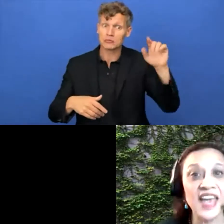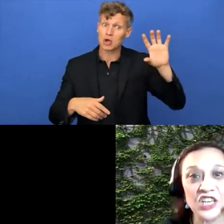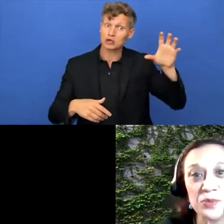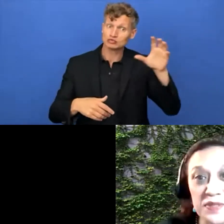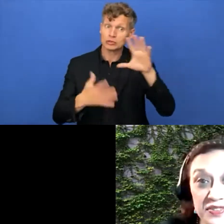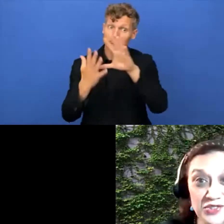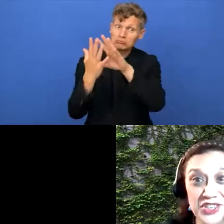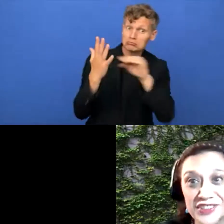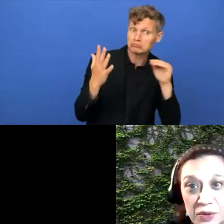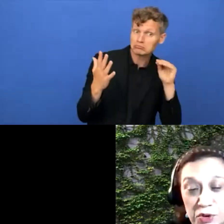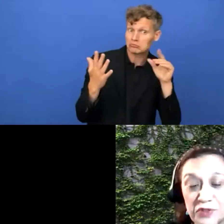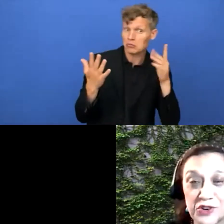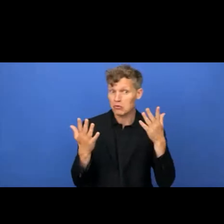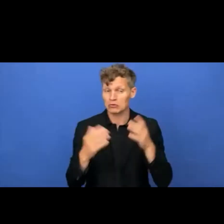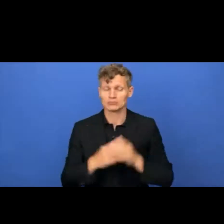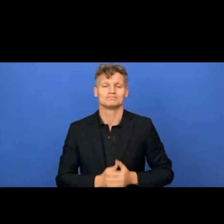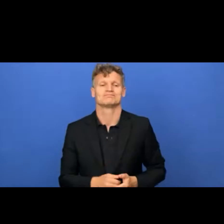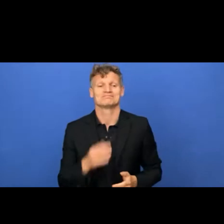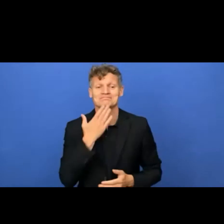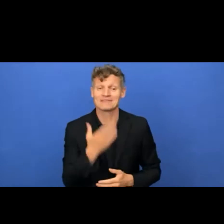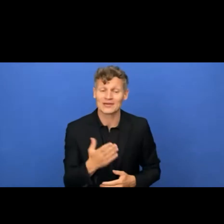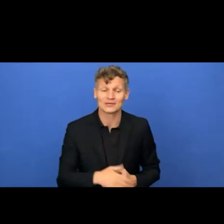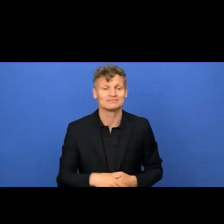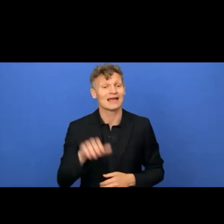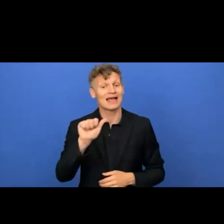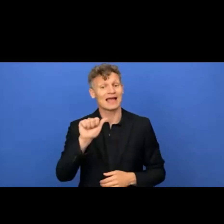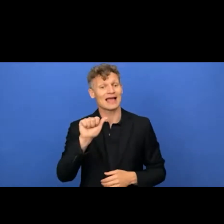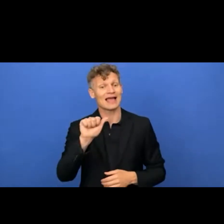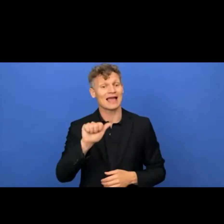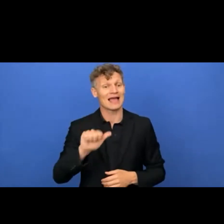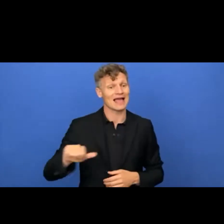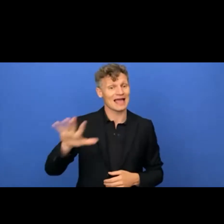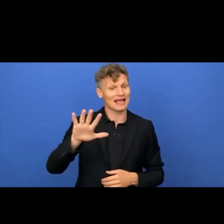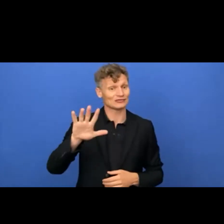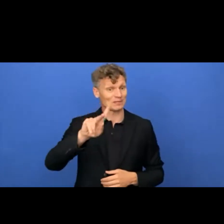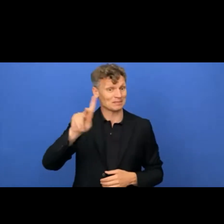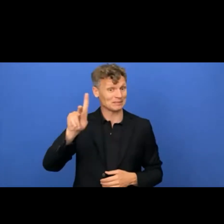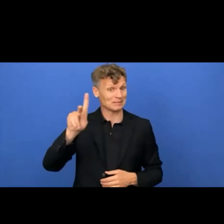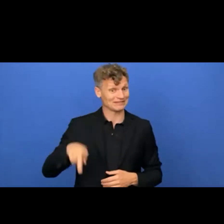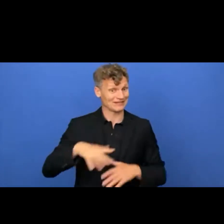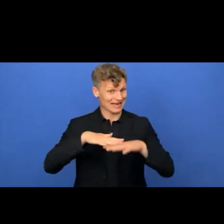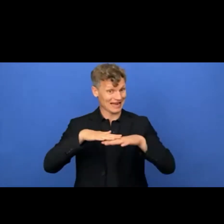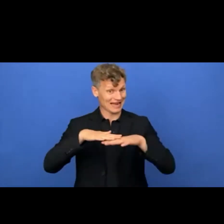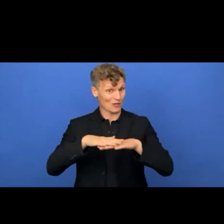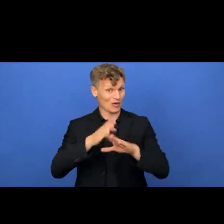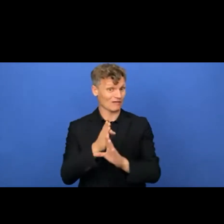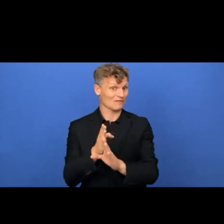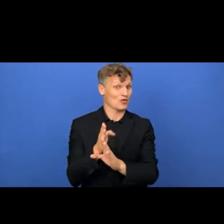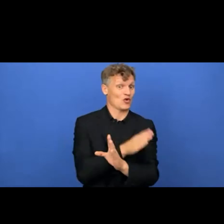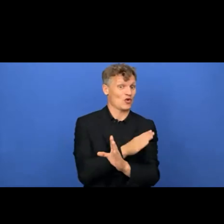et qu'avez-vous réussi à faire? Merci. Notre réseau de la région Asie-Pacifique